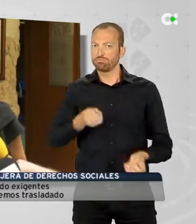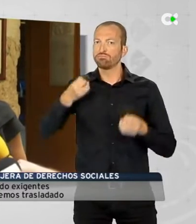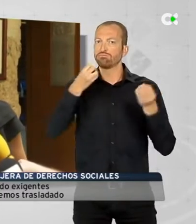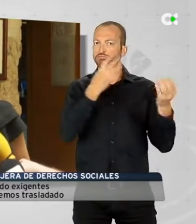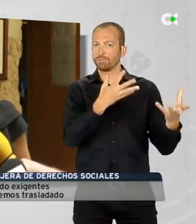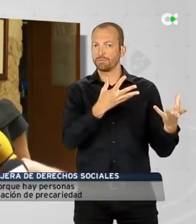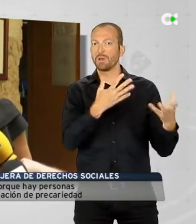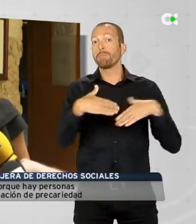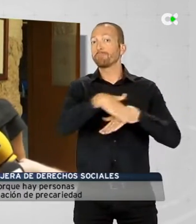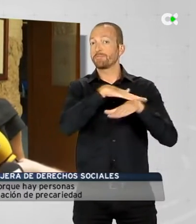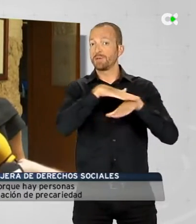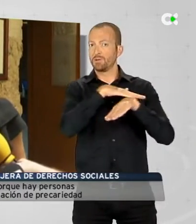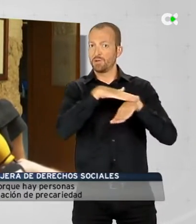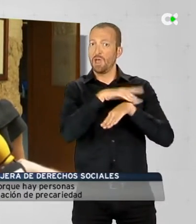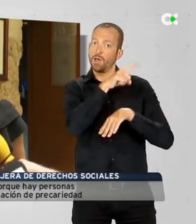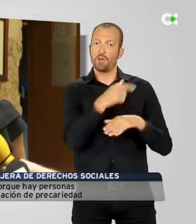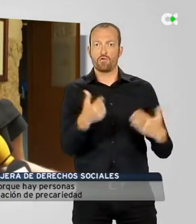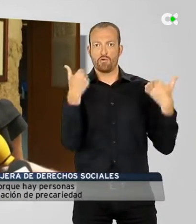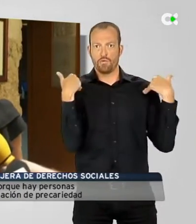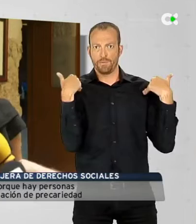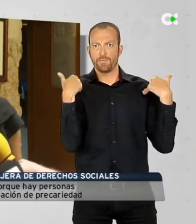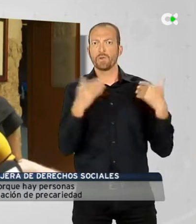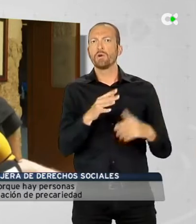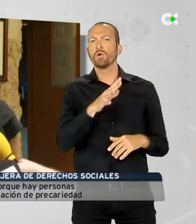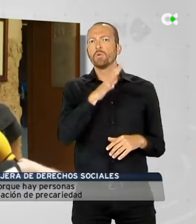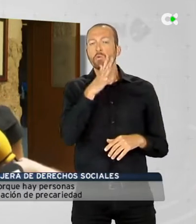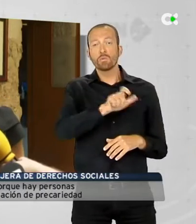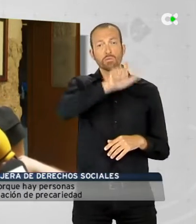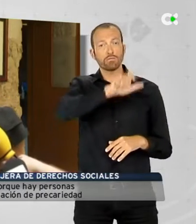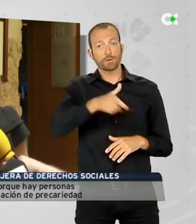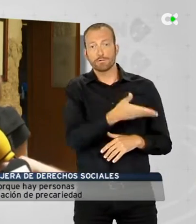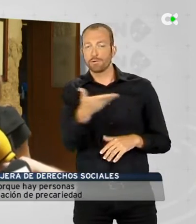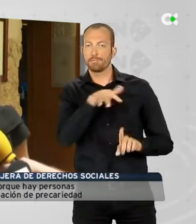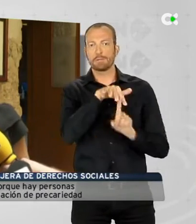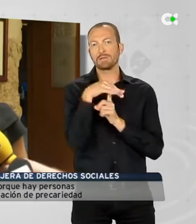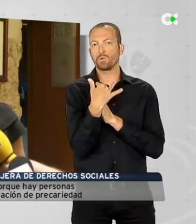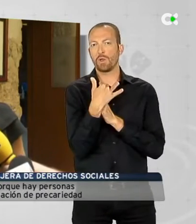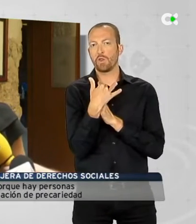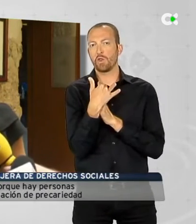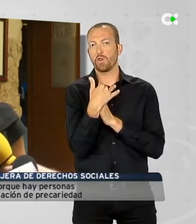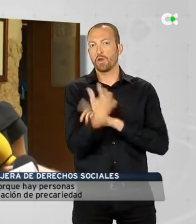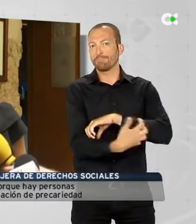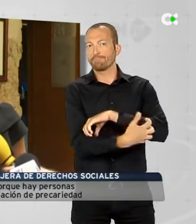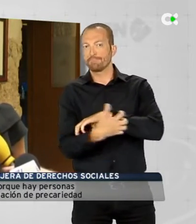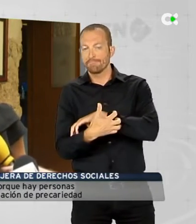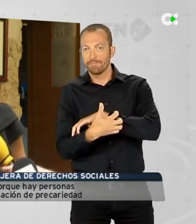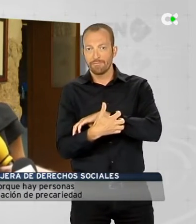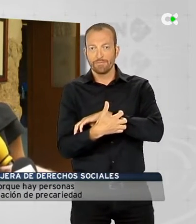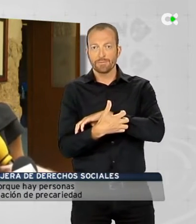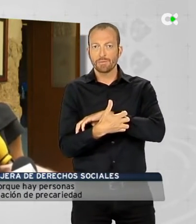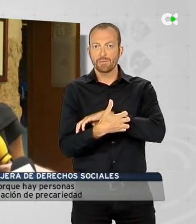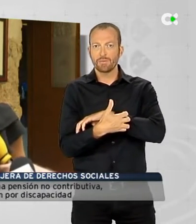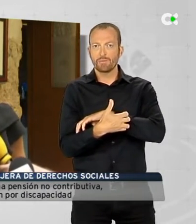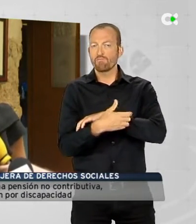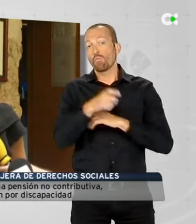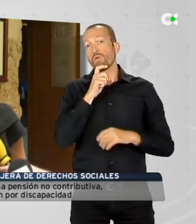trasladado al Ministerio, porque hay personas que viven en situación de precariedad y